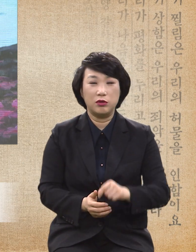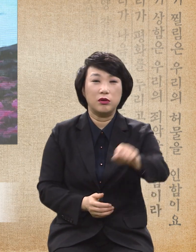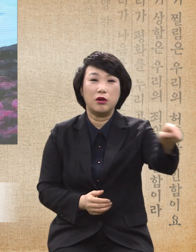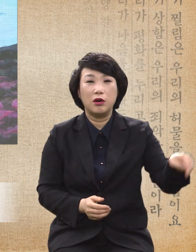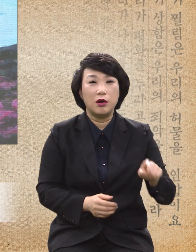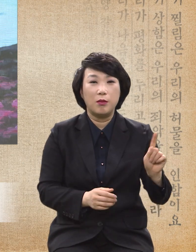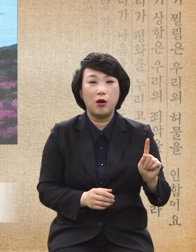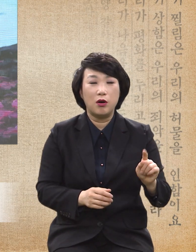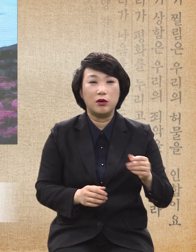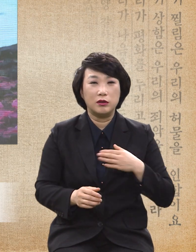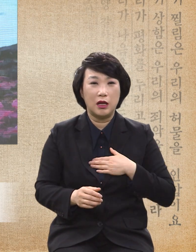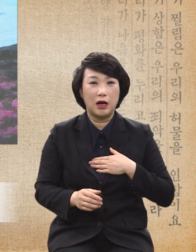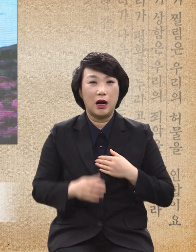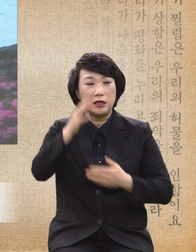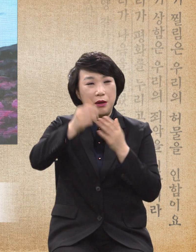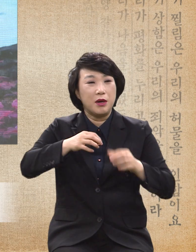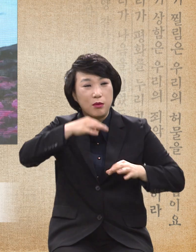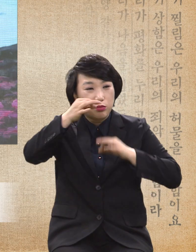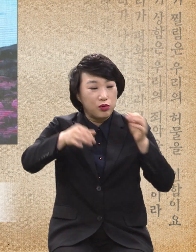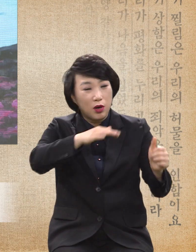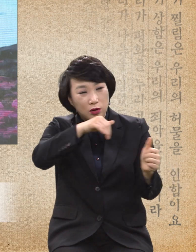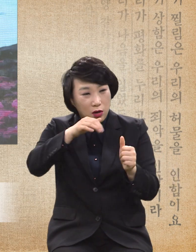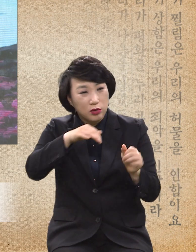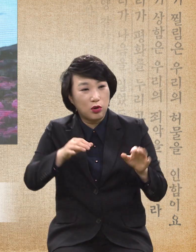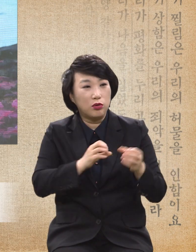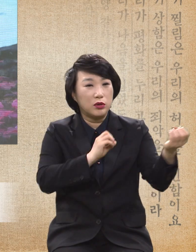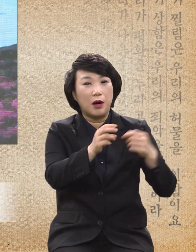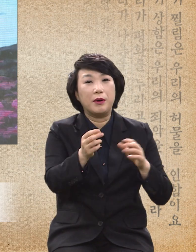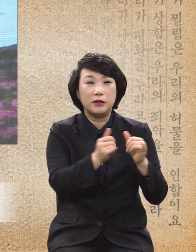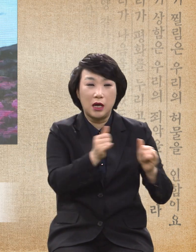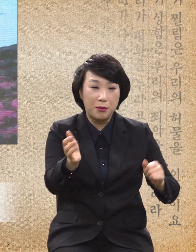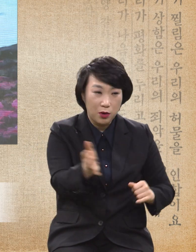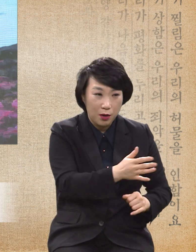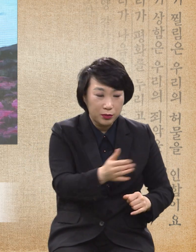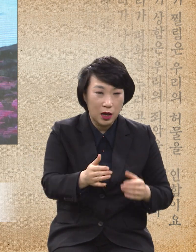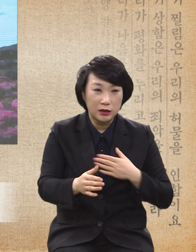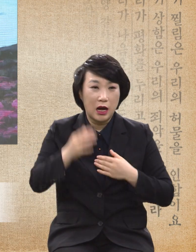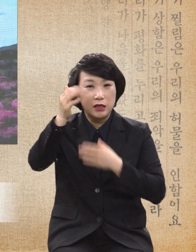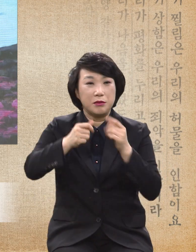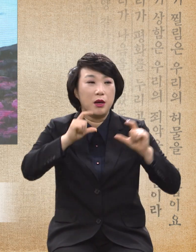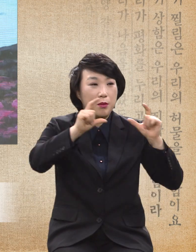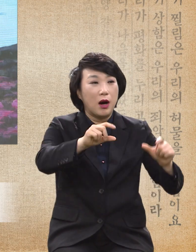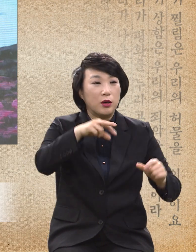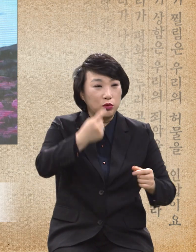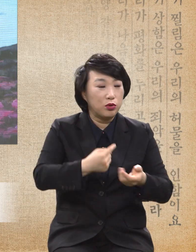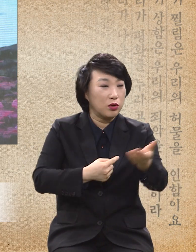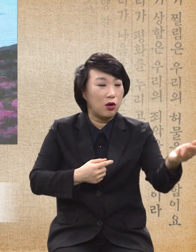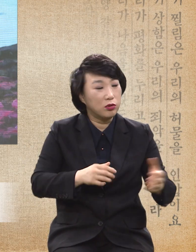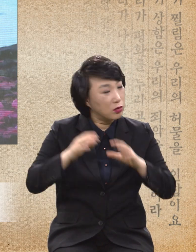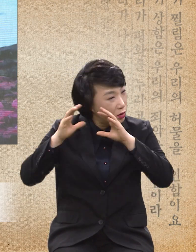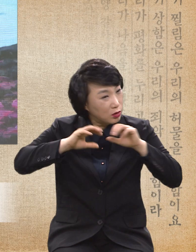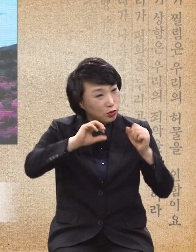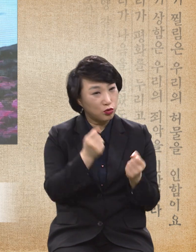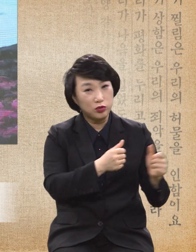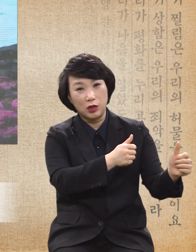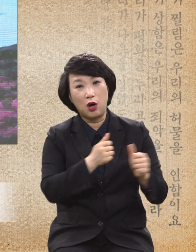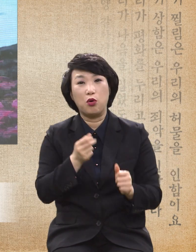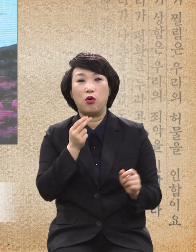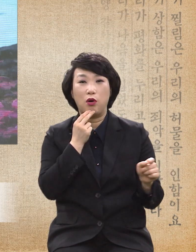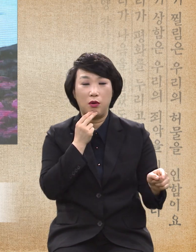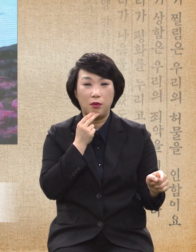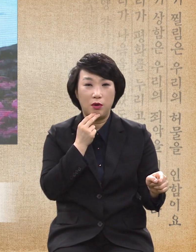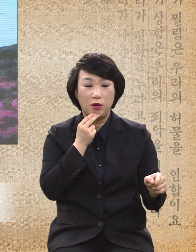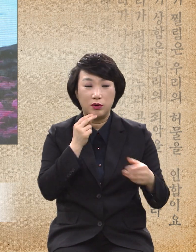내가 불러도 대답할 자 없으며 내가 말하여도 그들의 청종치